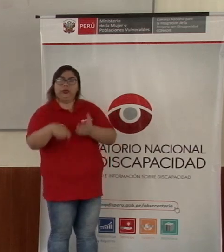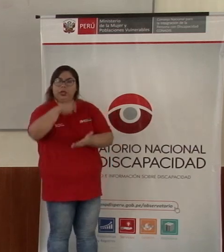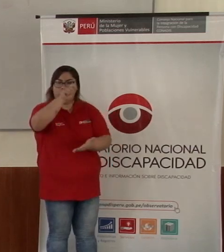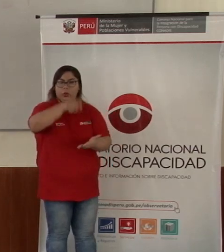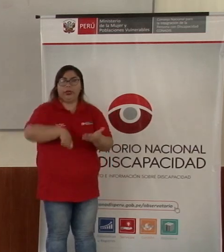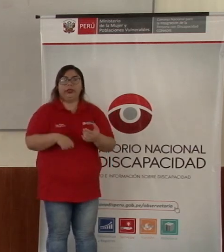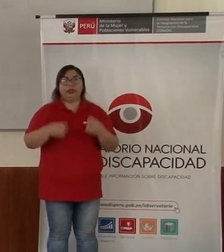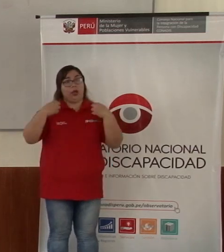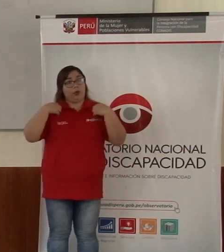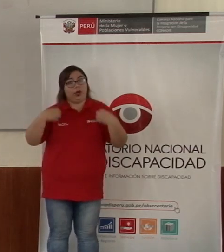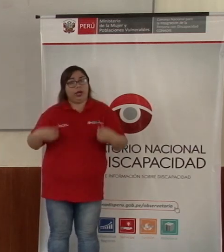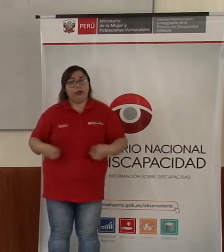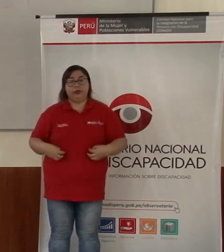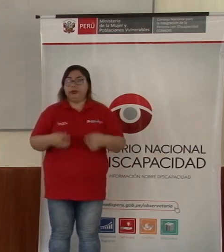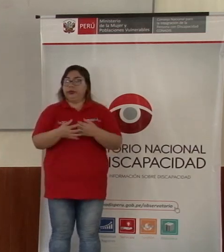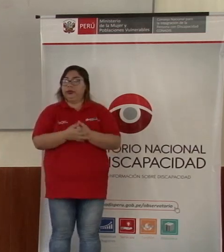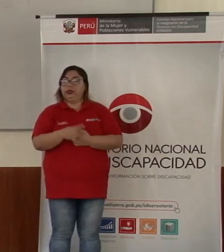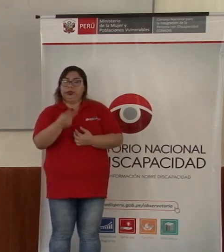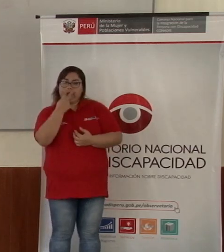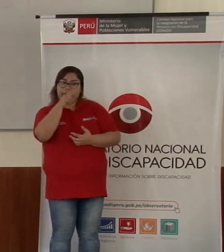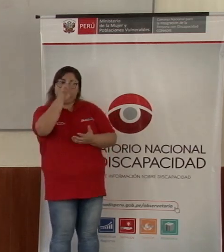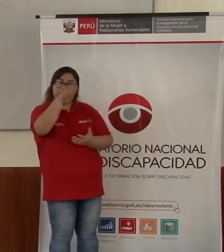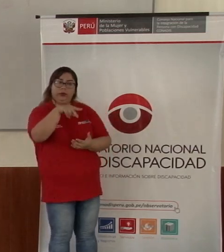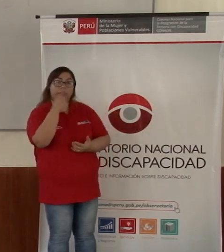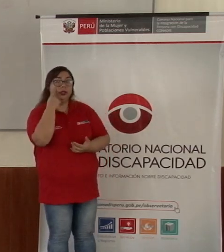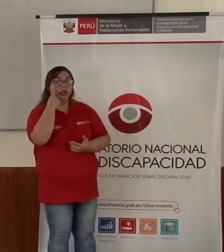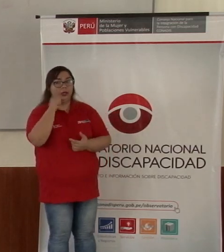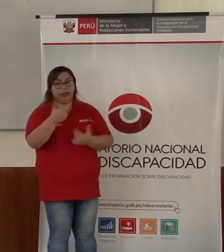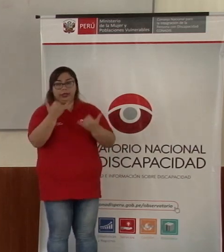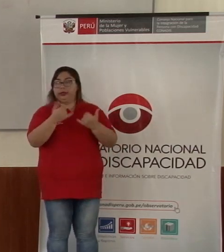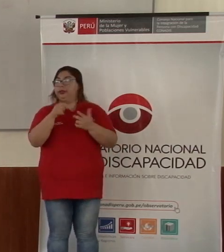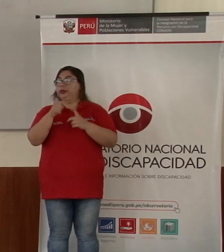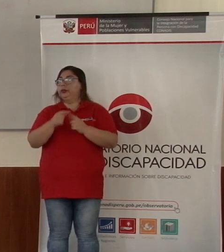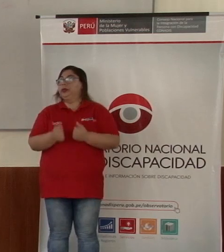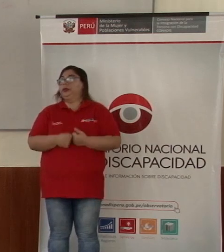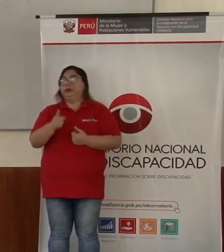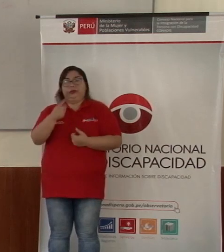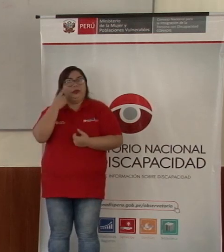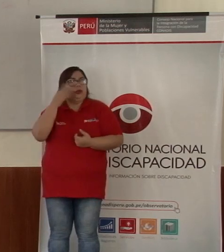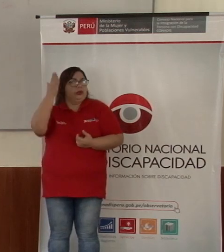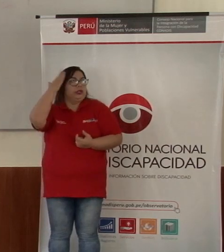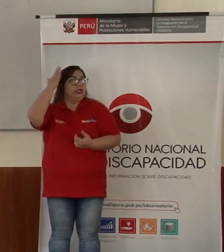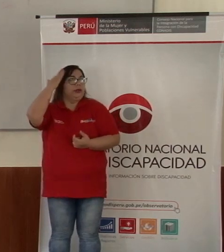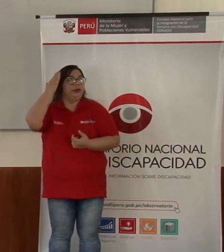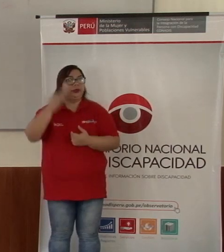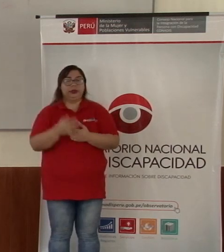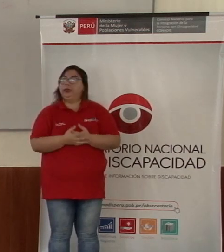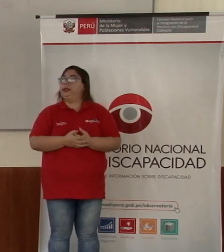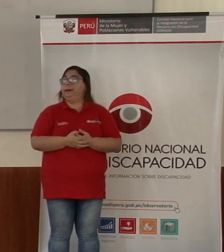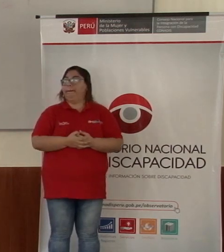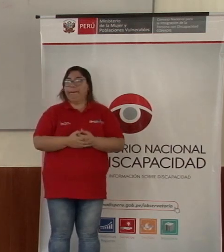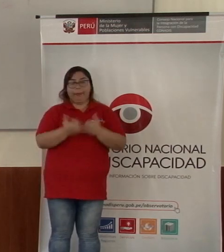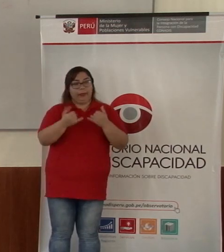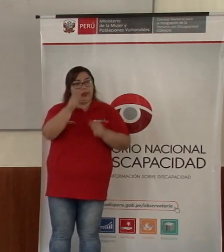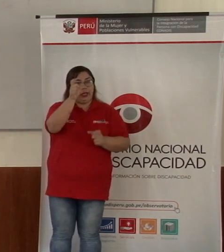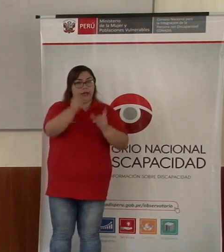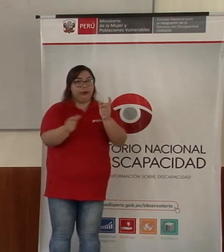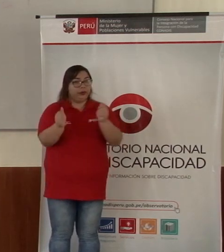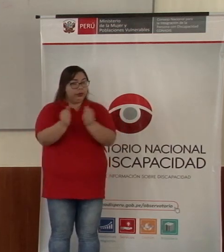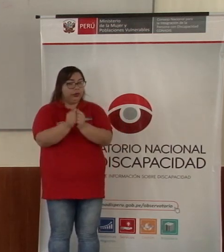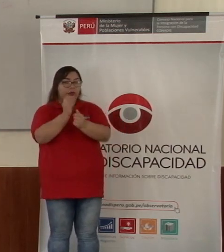juez, abogados, se den cuenta de esto, que lo tengan presente, que las personas